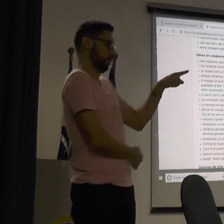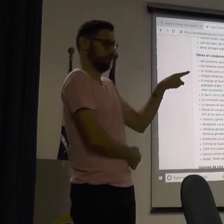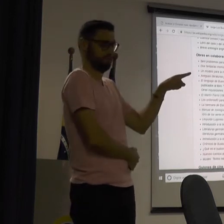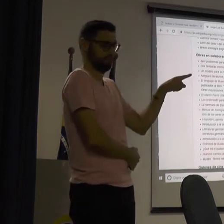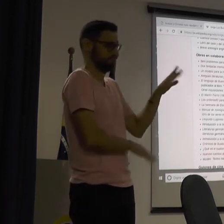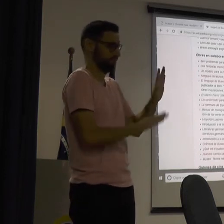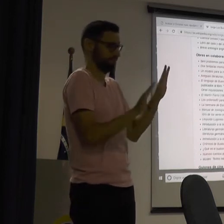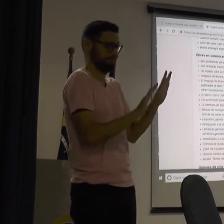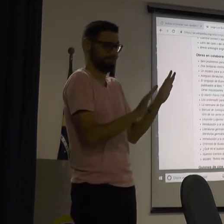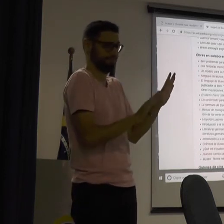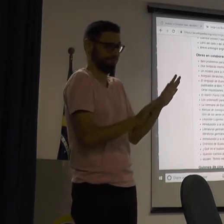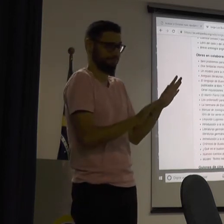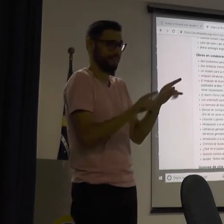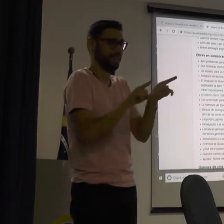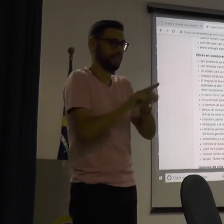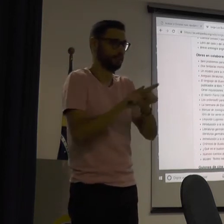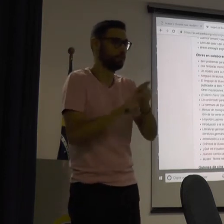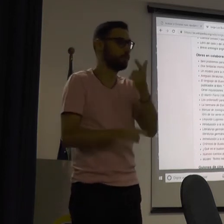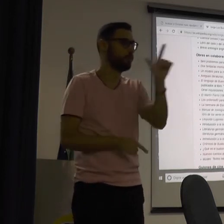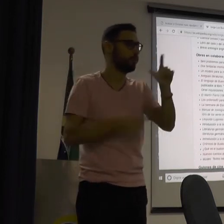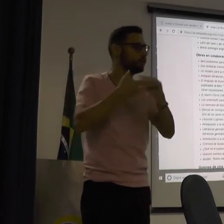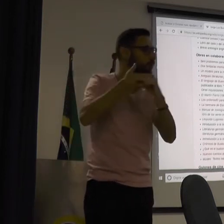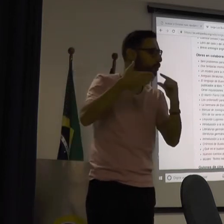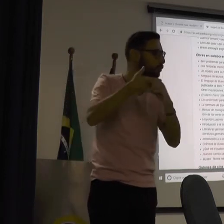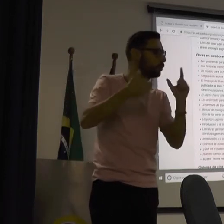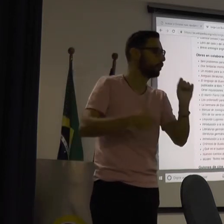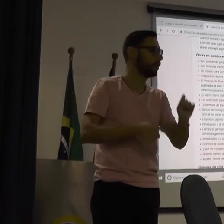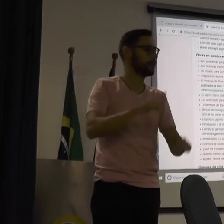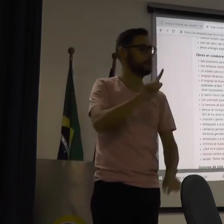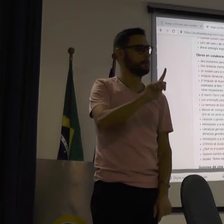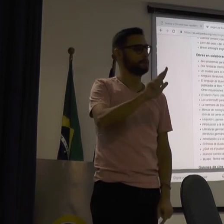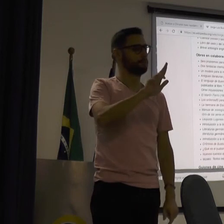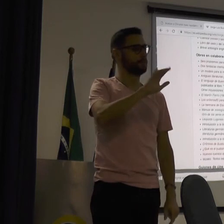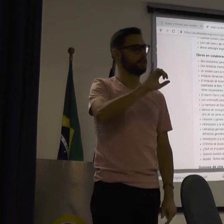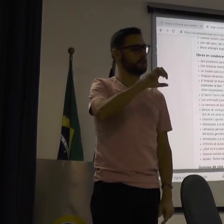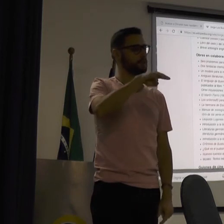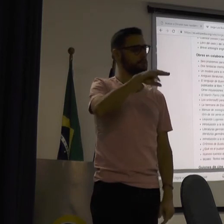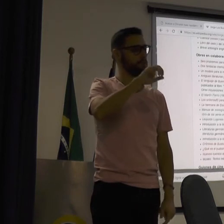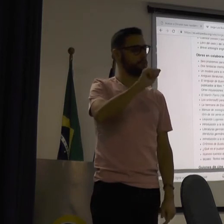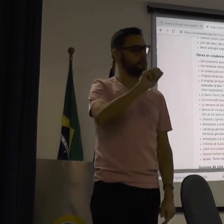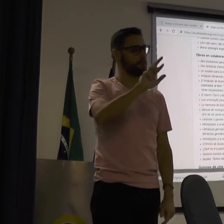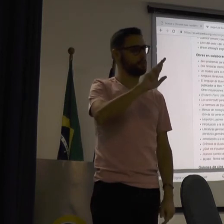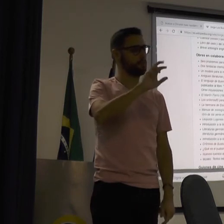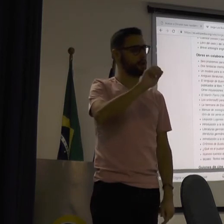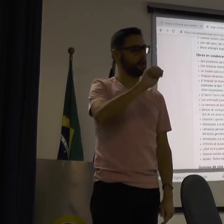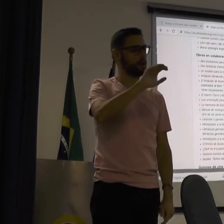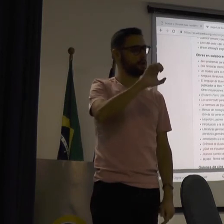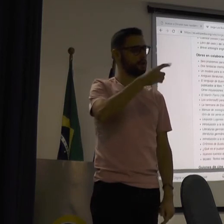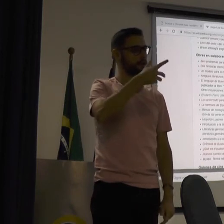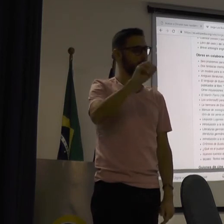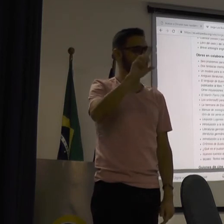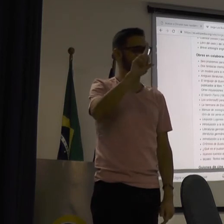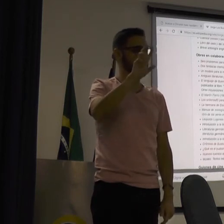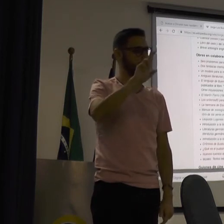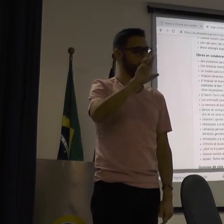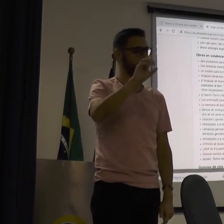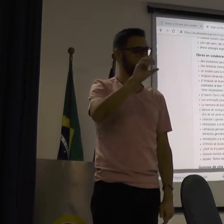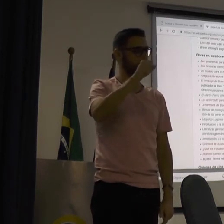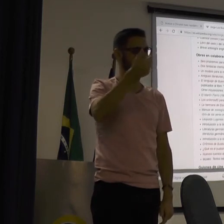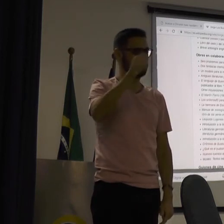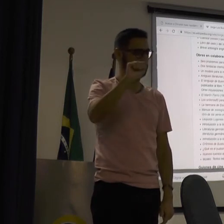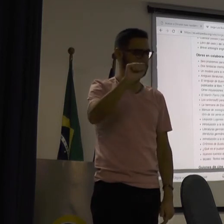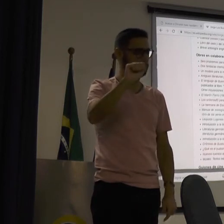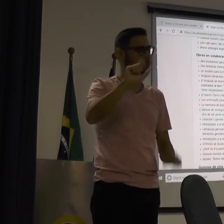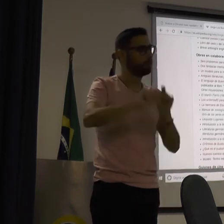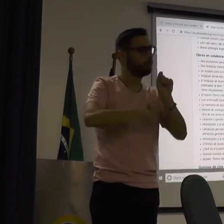Outro assim também é o Guimarães Rosa. Basta, você começa a ler, né? Títulos que o senhor ouviu, Nonada.